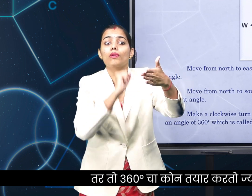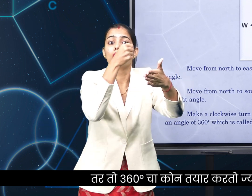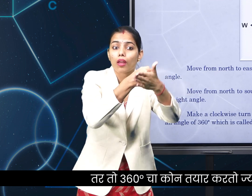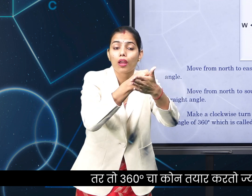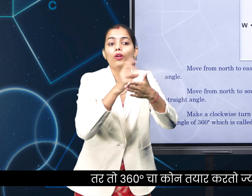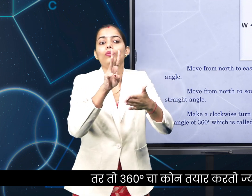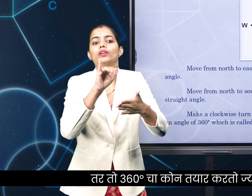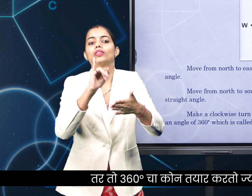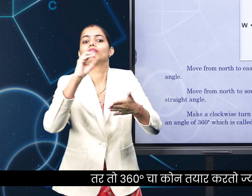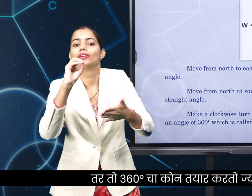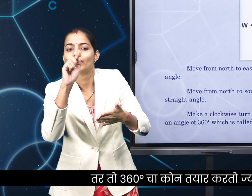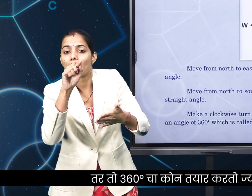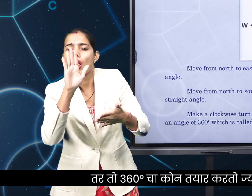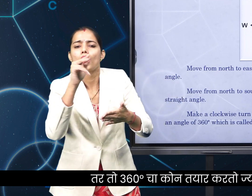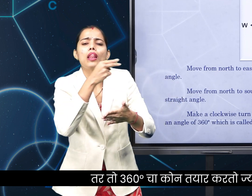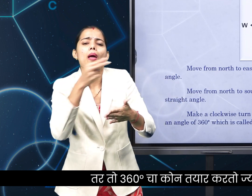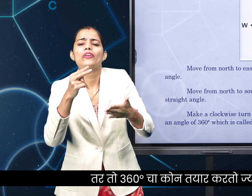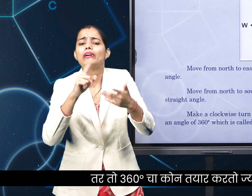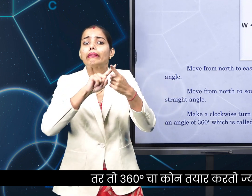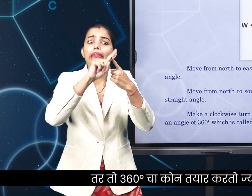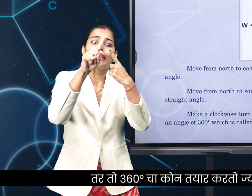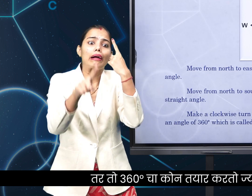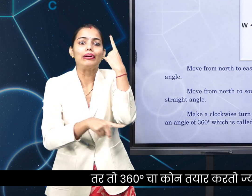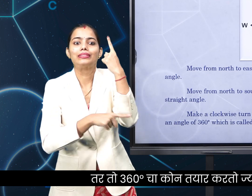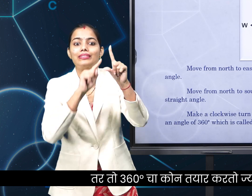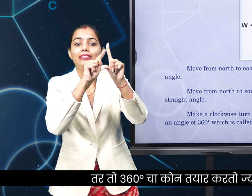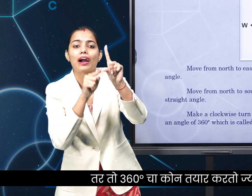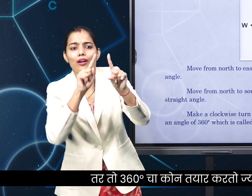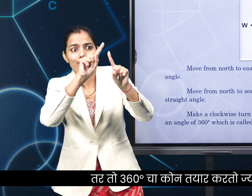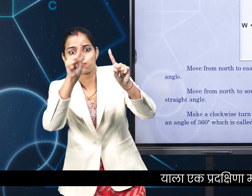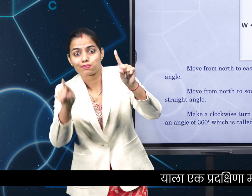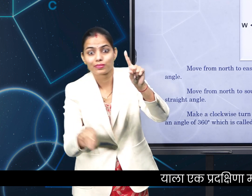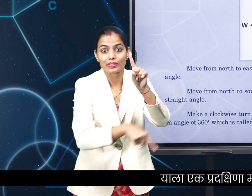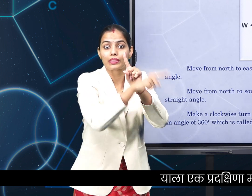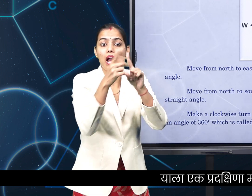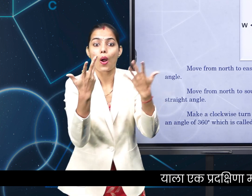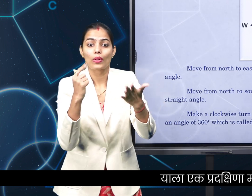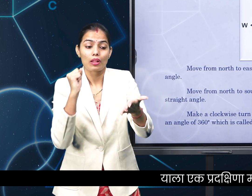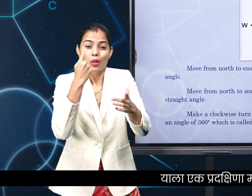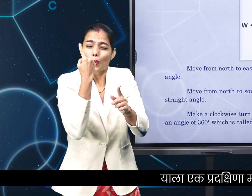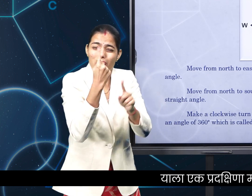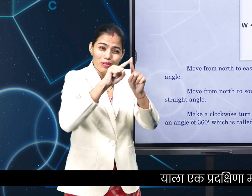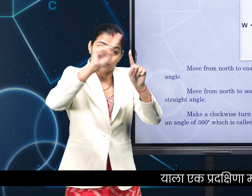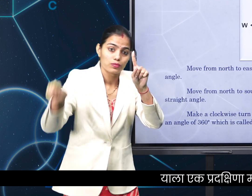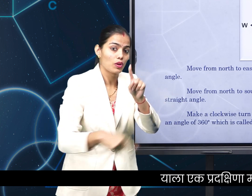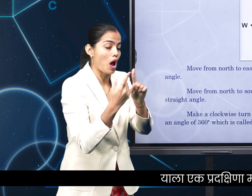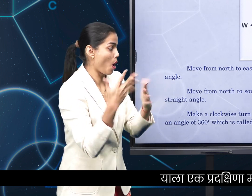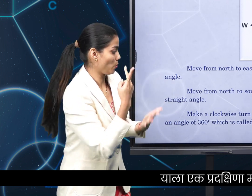डिग्रीचा कोन तयार करतो ज्याला पूर्ण कोन म्हणतात. याला एक प्रदक्षिणा म्हणतात.